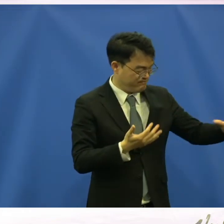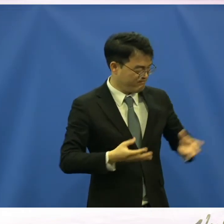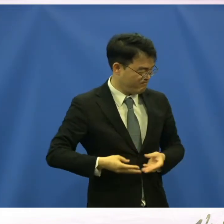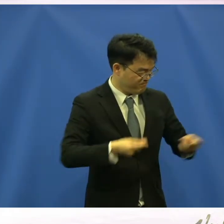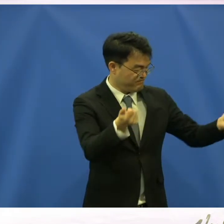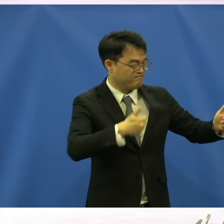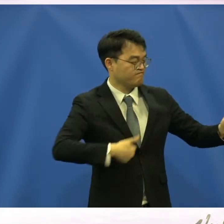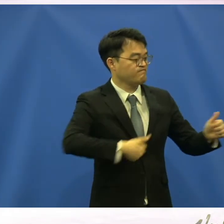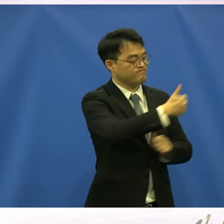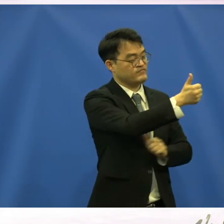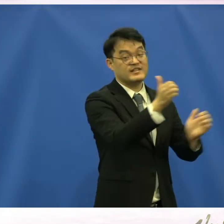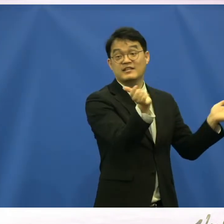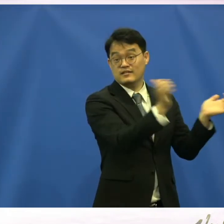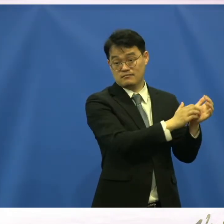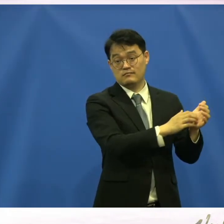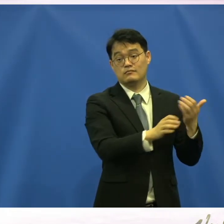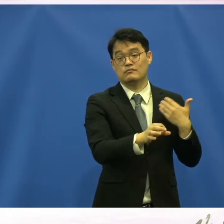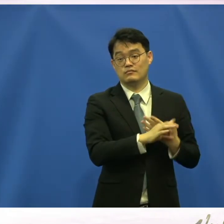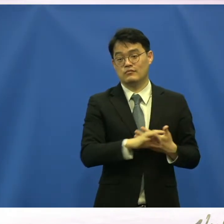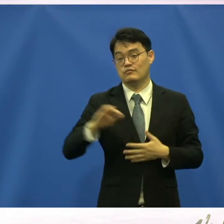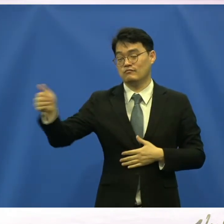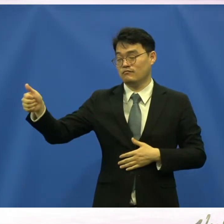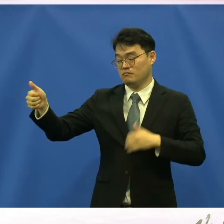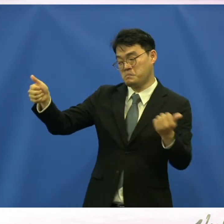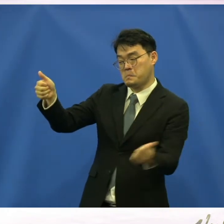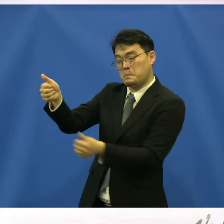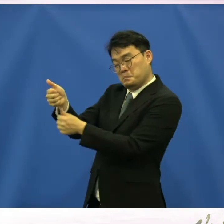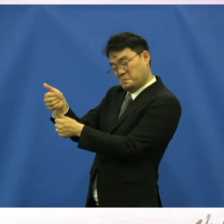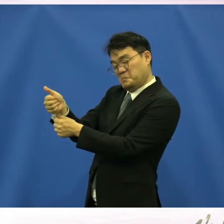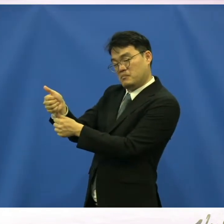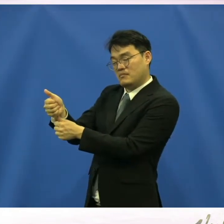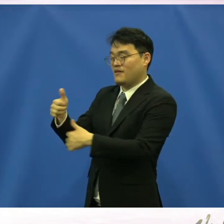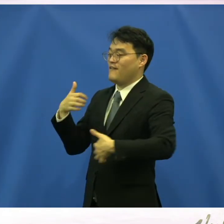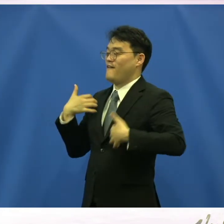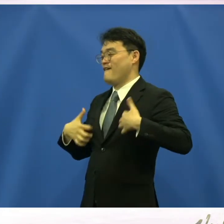주님과 함께 누리게 되었습니다.